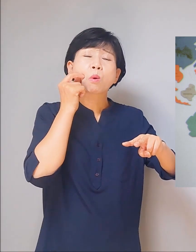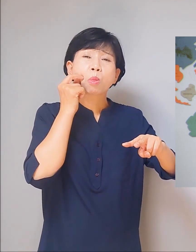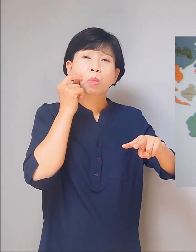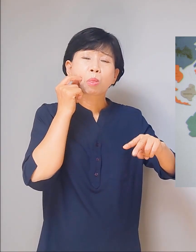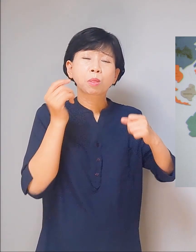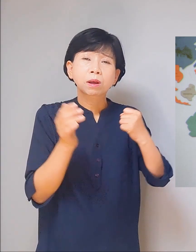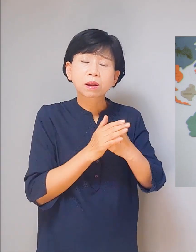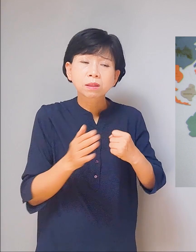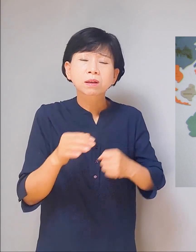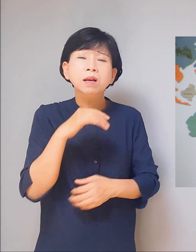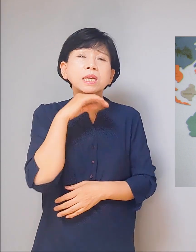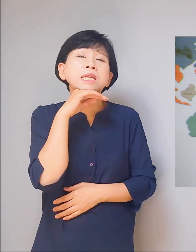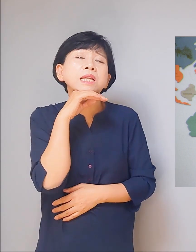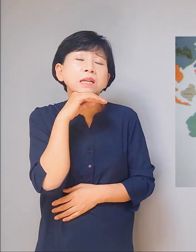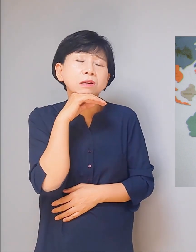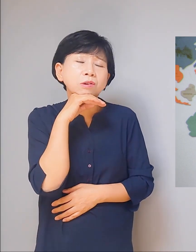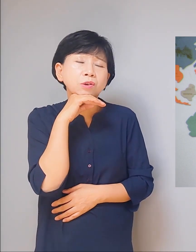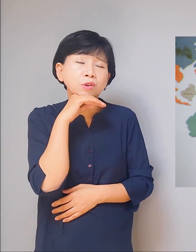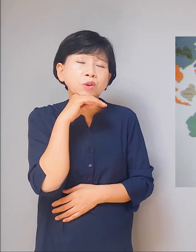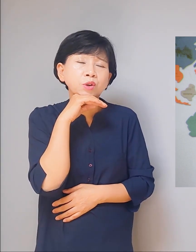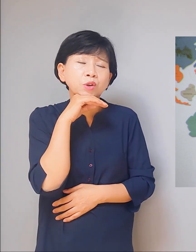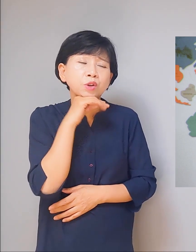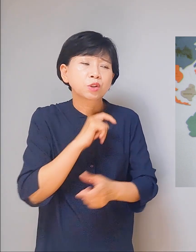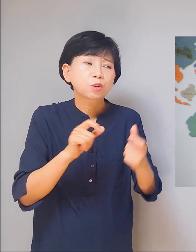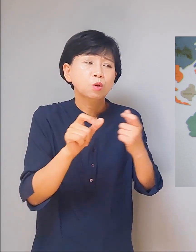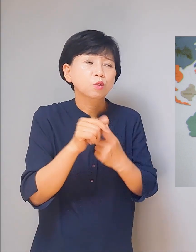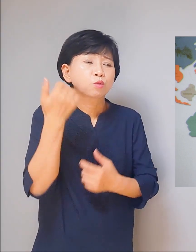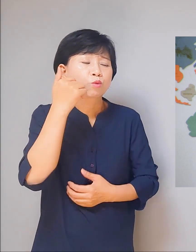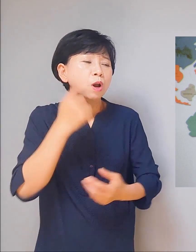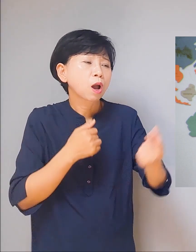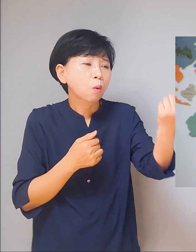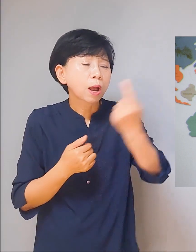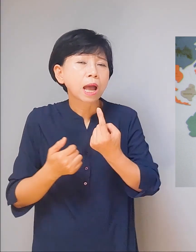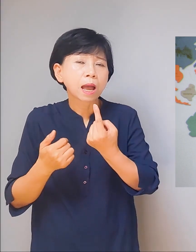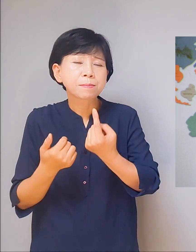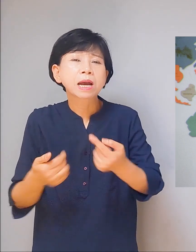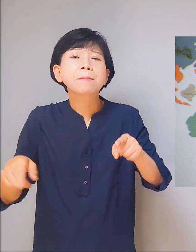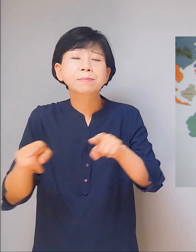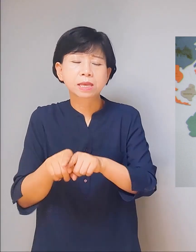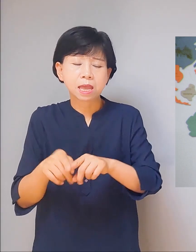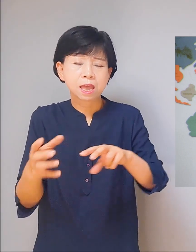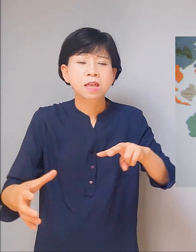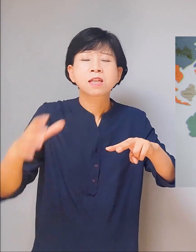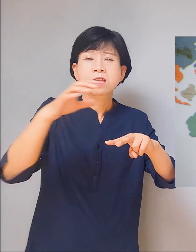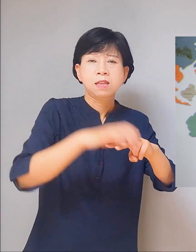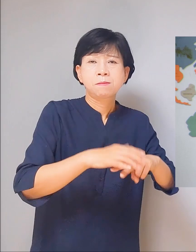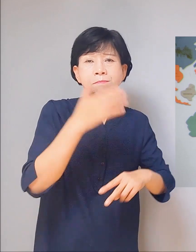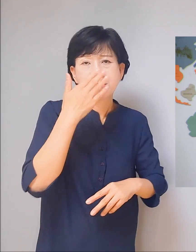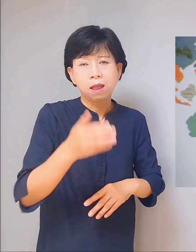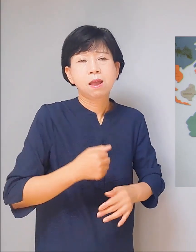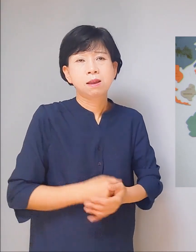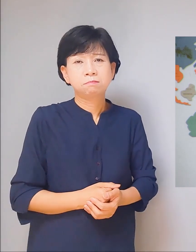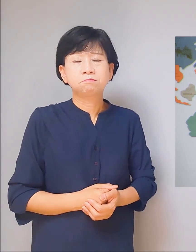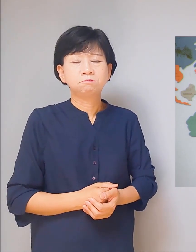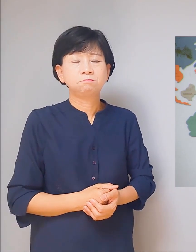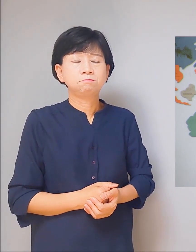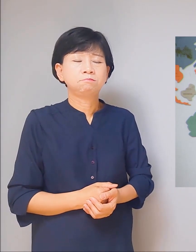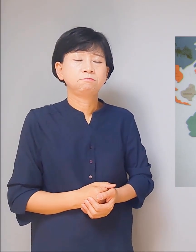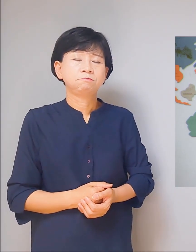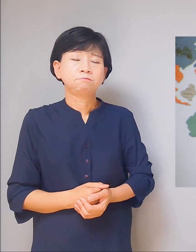이미 양 세 떼나 있고 아마도 양 세 떼로 봐서는 목자들도 3명이지 않을까